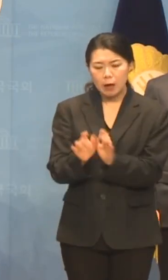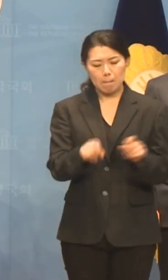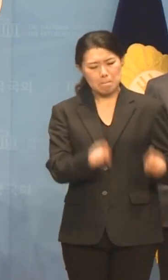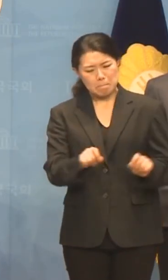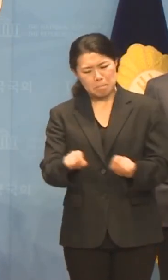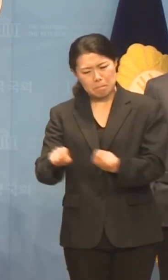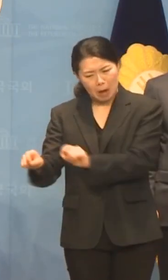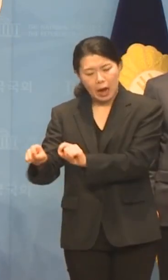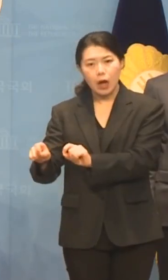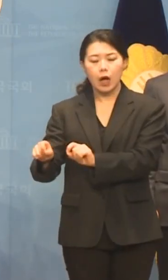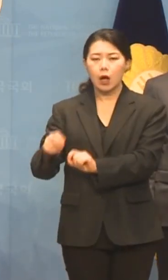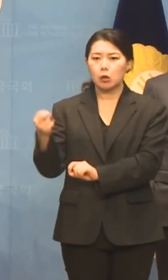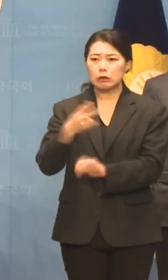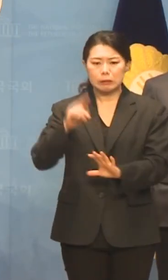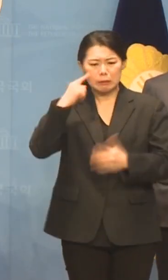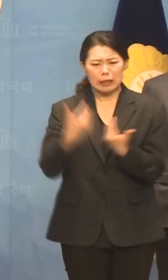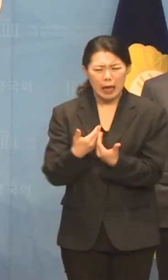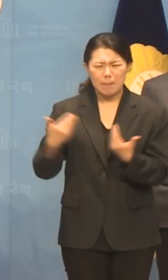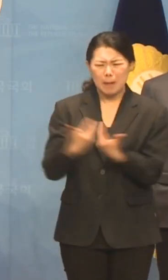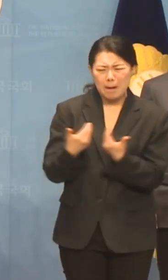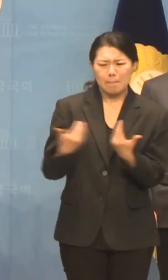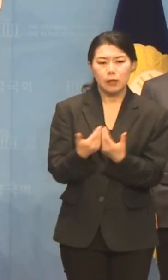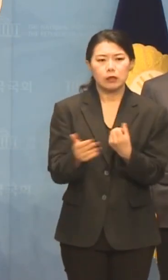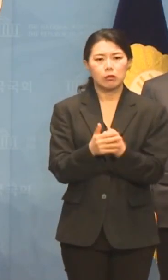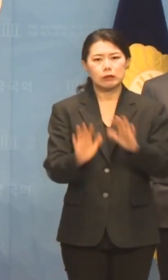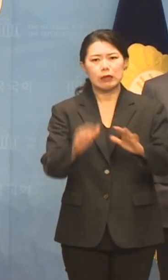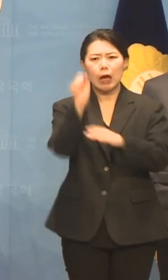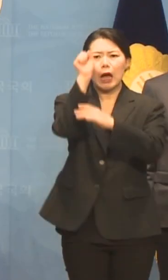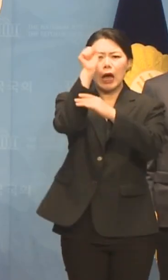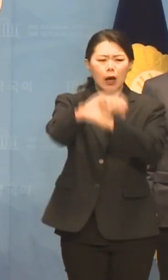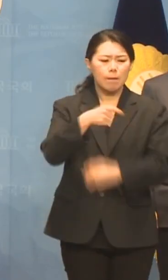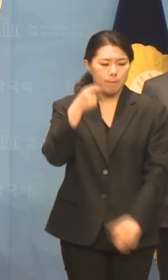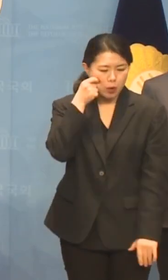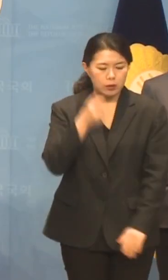끌기와 반대로 결실을 맺지 못하고 있다.